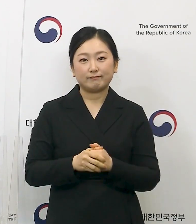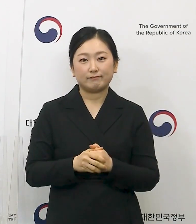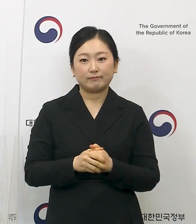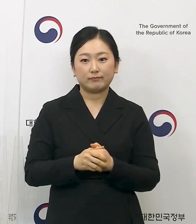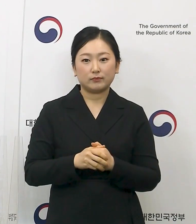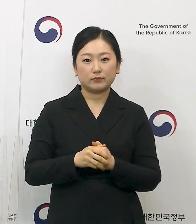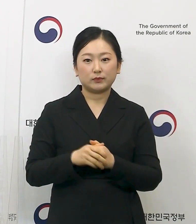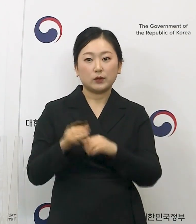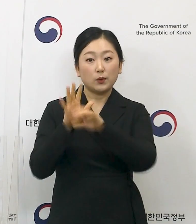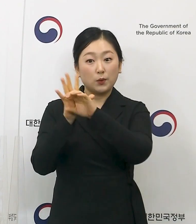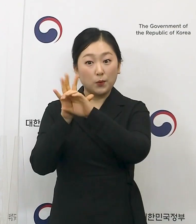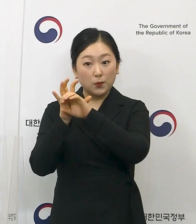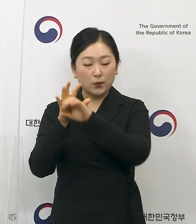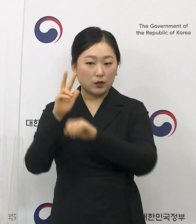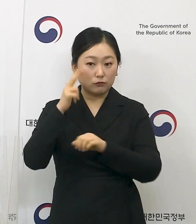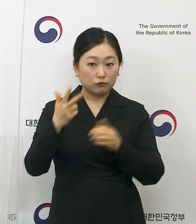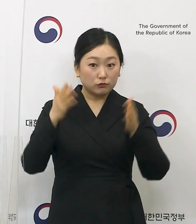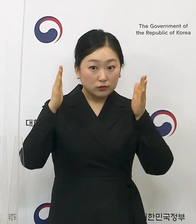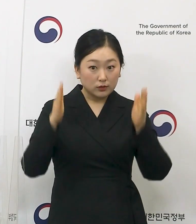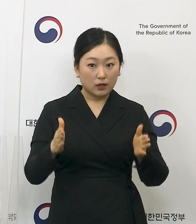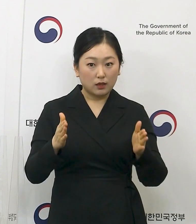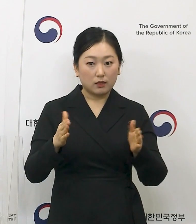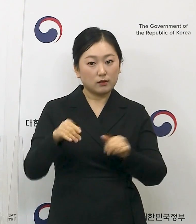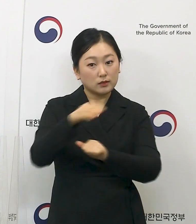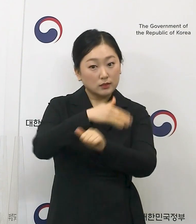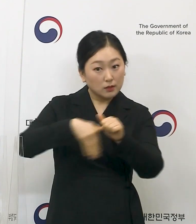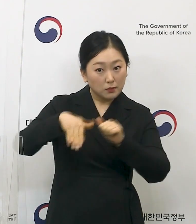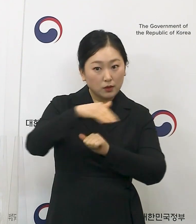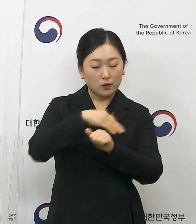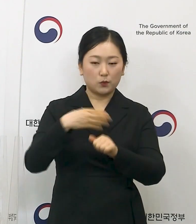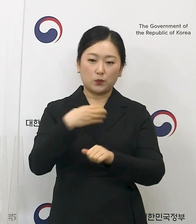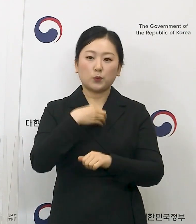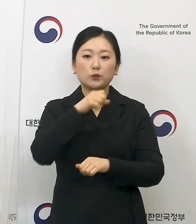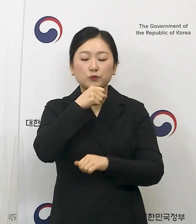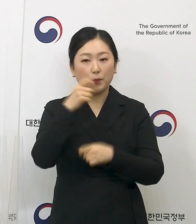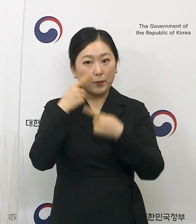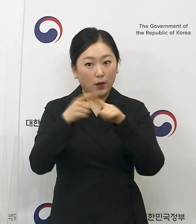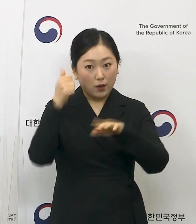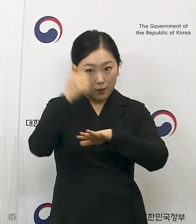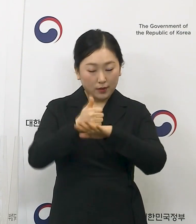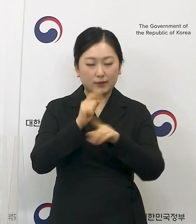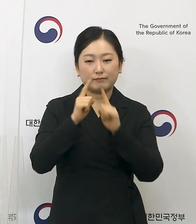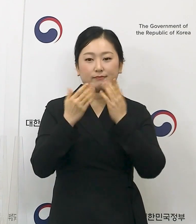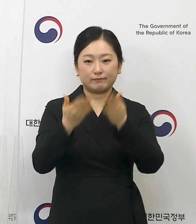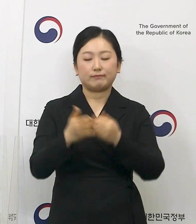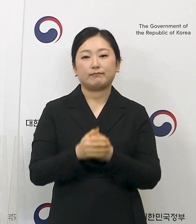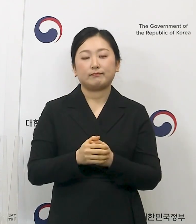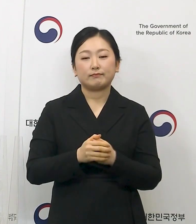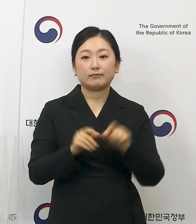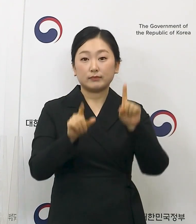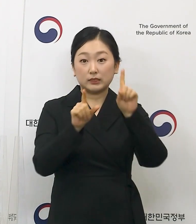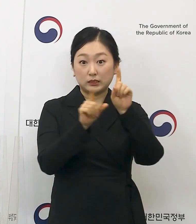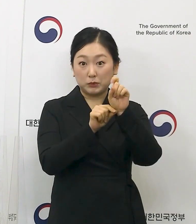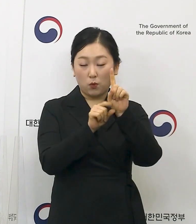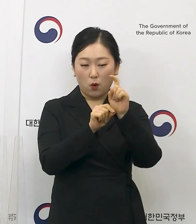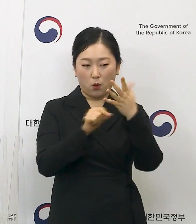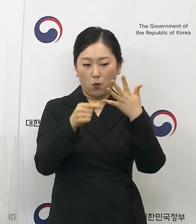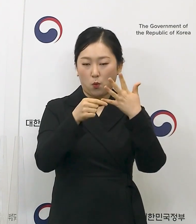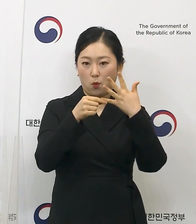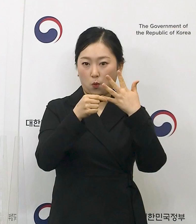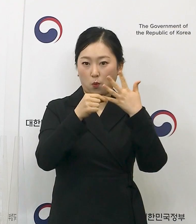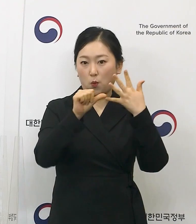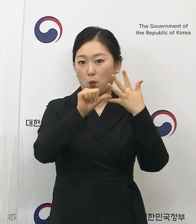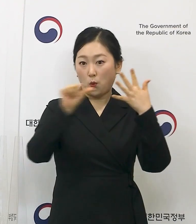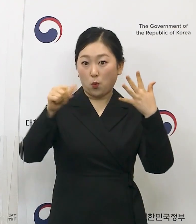코로나19 주간 발생 동향 및 위험도 평가 결과를 말씀드리겠습니다. 11월 5주 코로나19